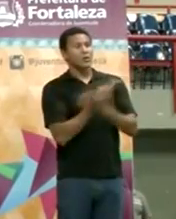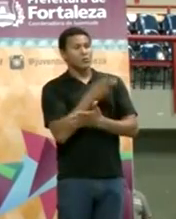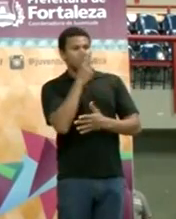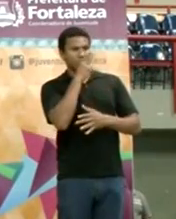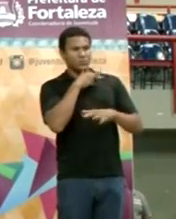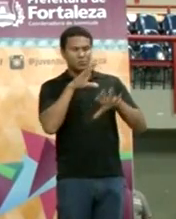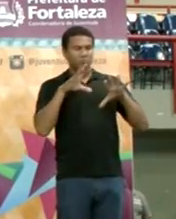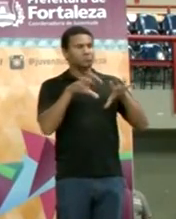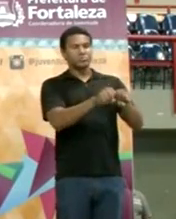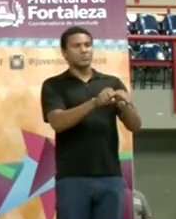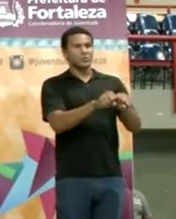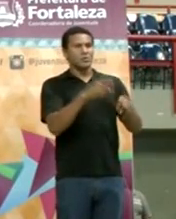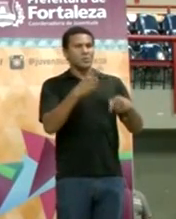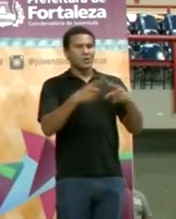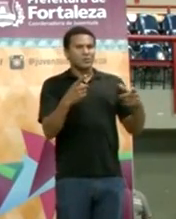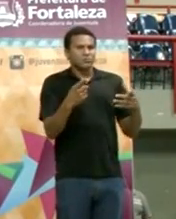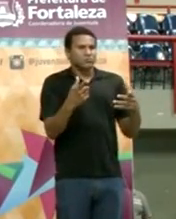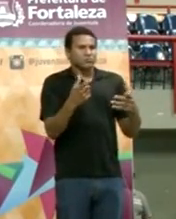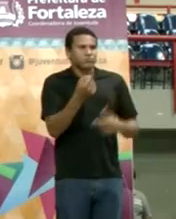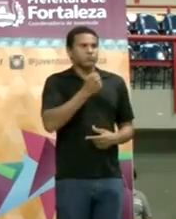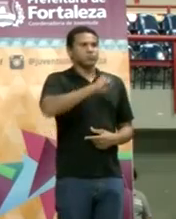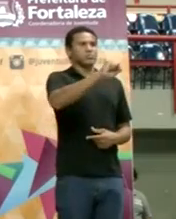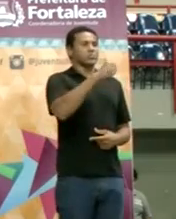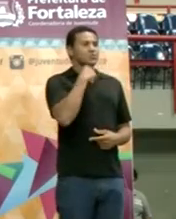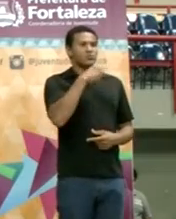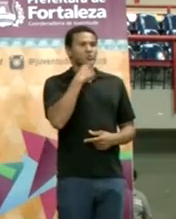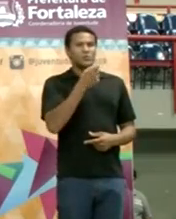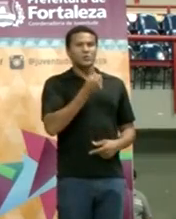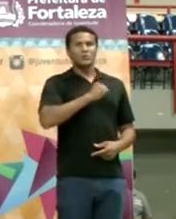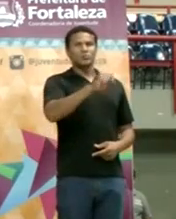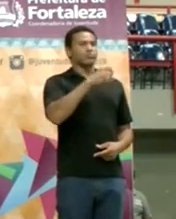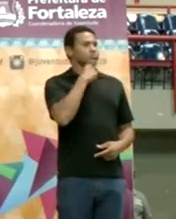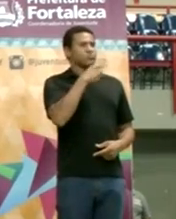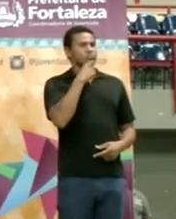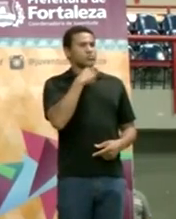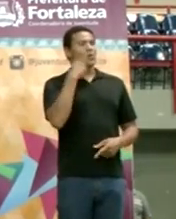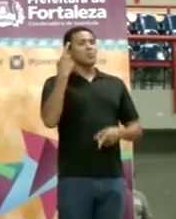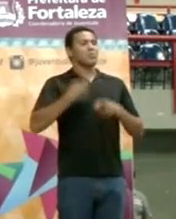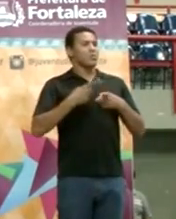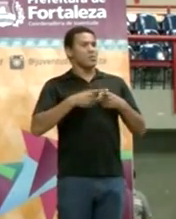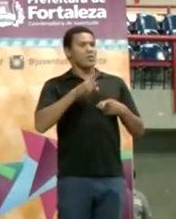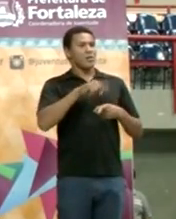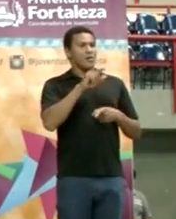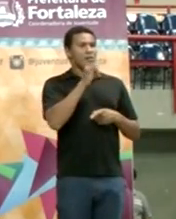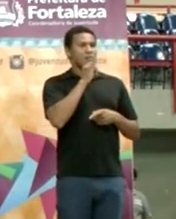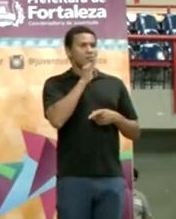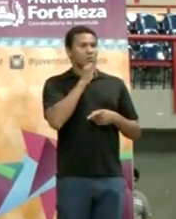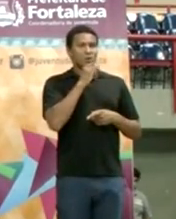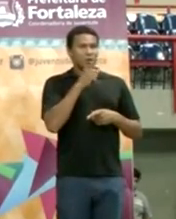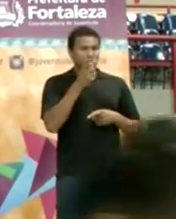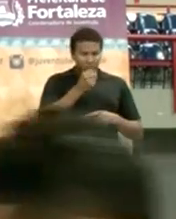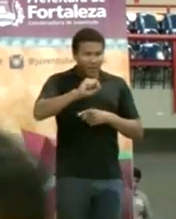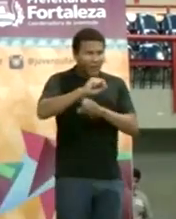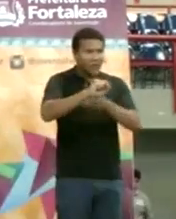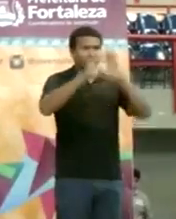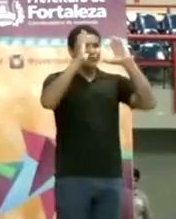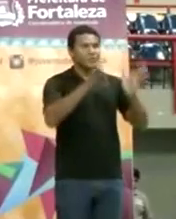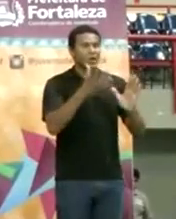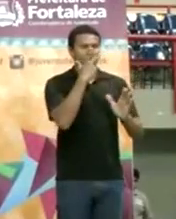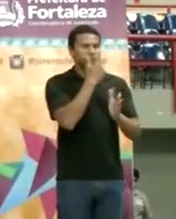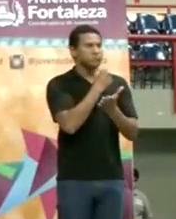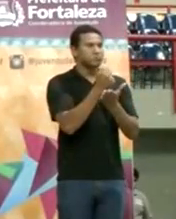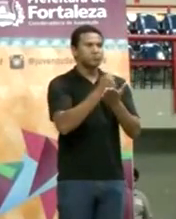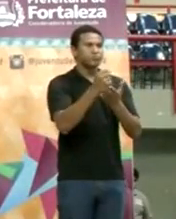se defender, porque quem deveria ativar o teu sistema de defesa foi destruído. No caso, as células